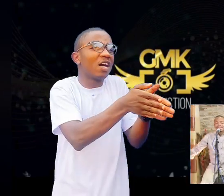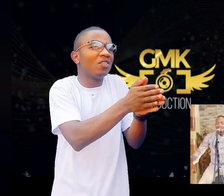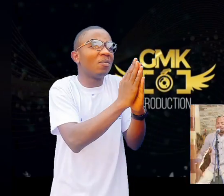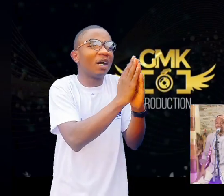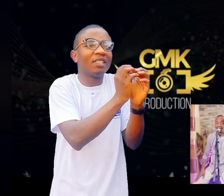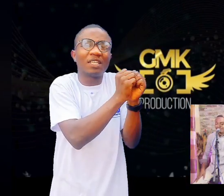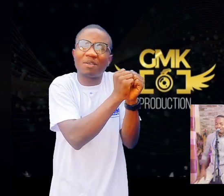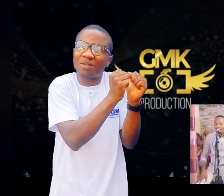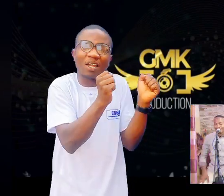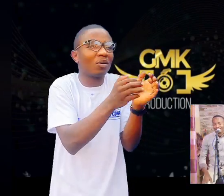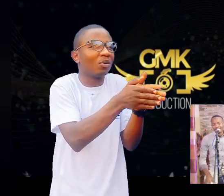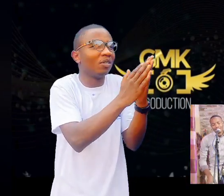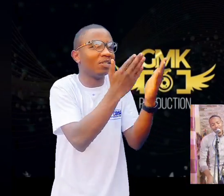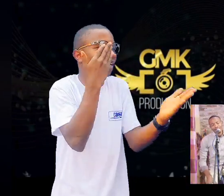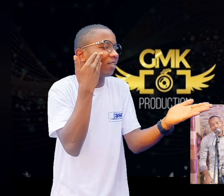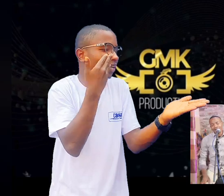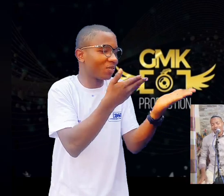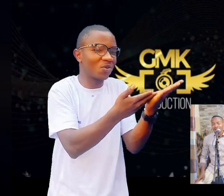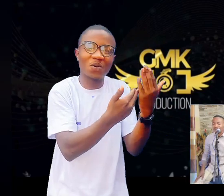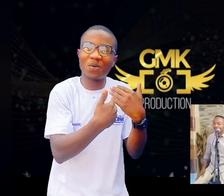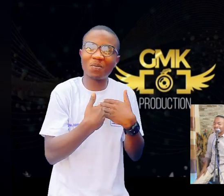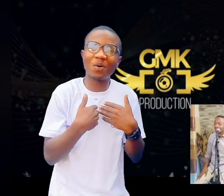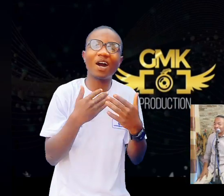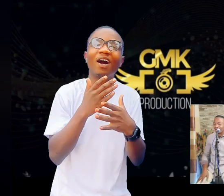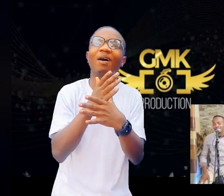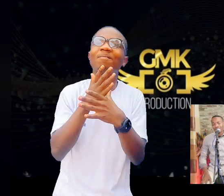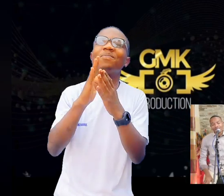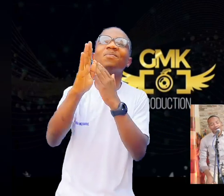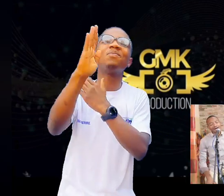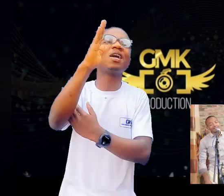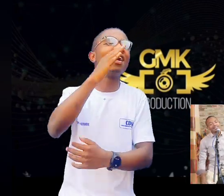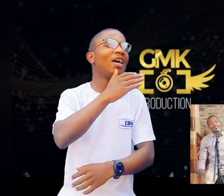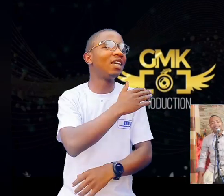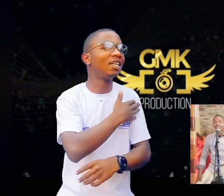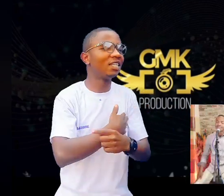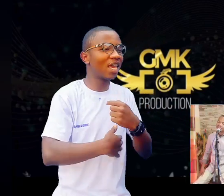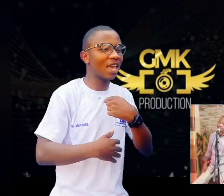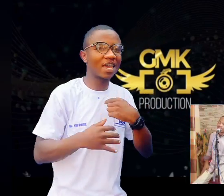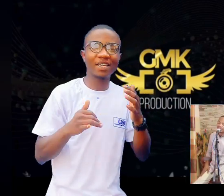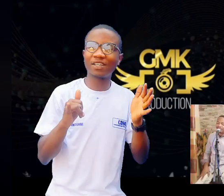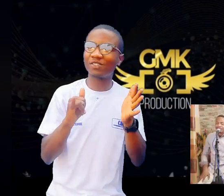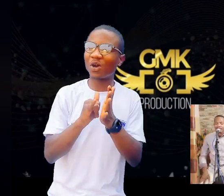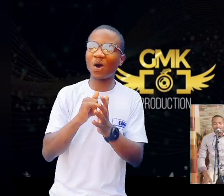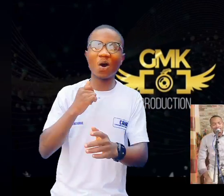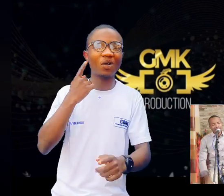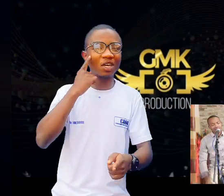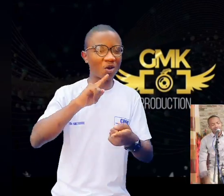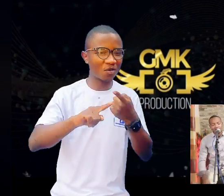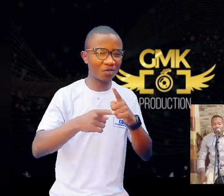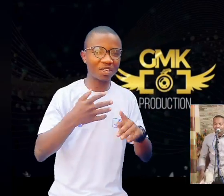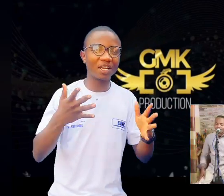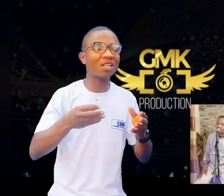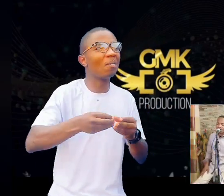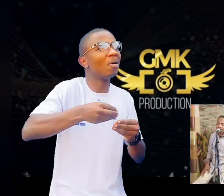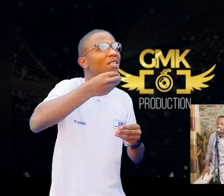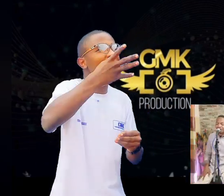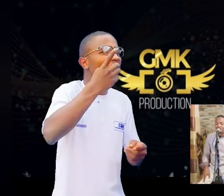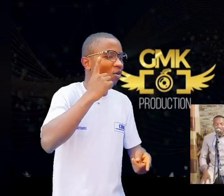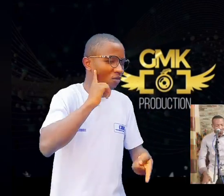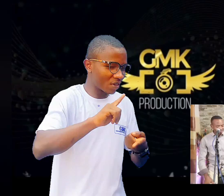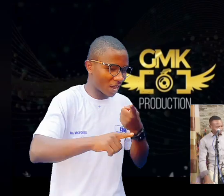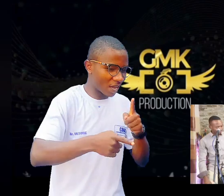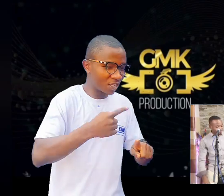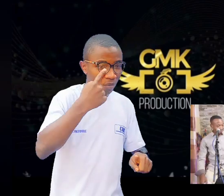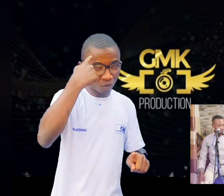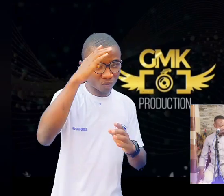crois, sans demander des preuves entre Dieu et moi. Je lui donne la confiance